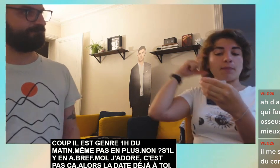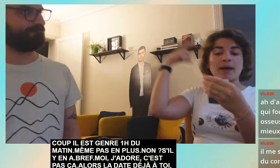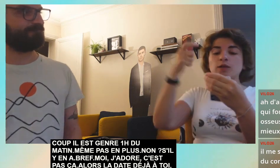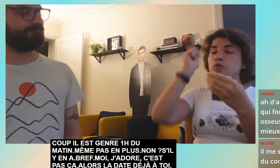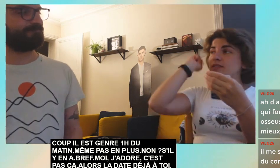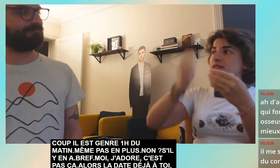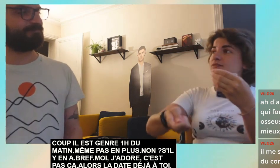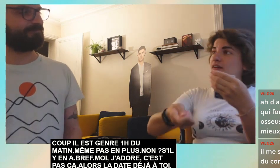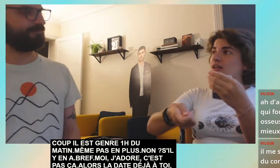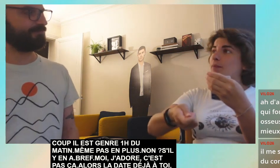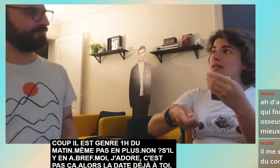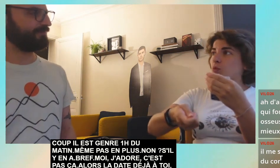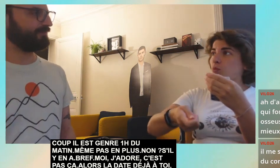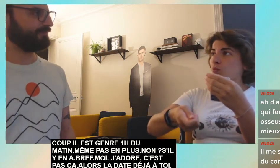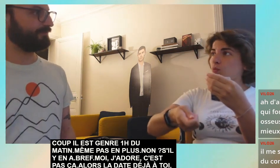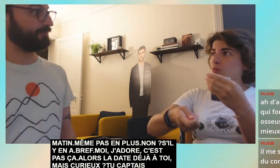d'appareils auditifs avec un marteau.